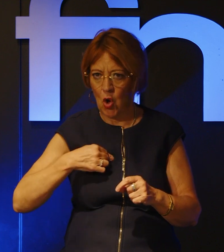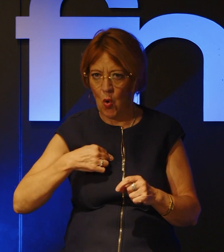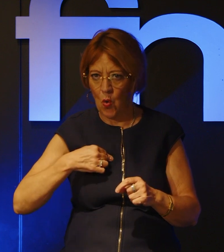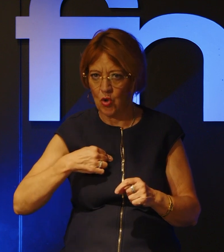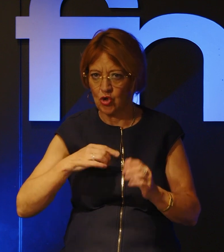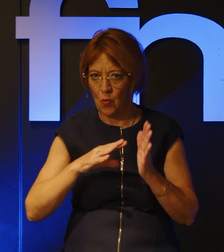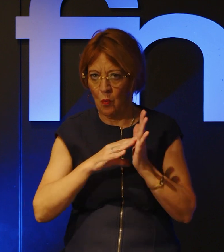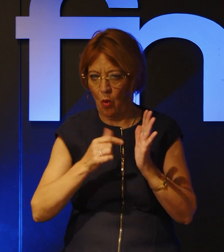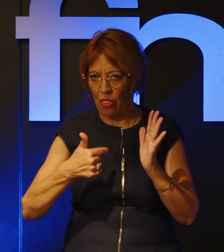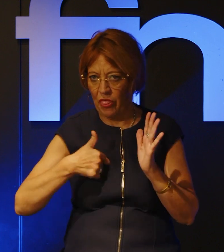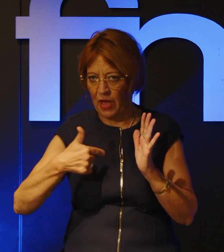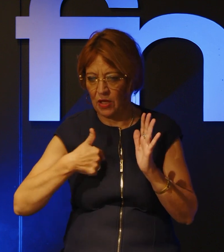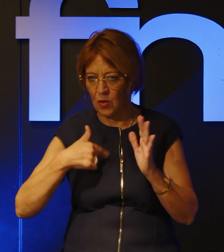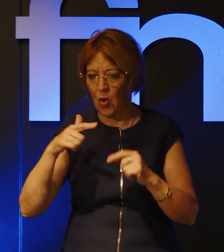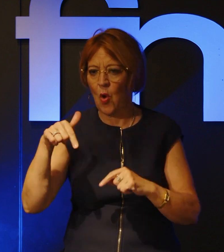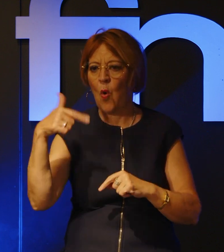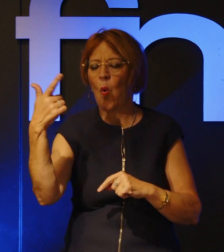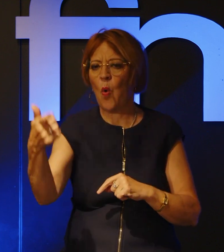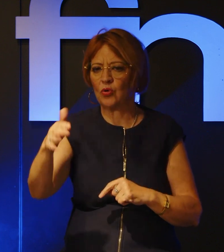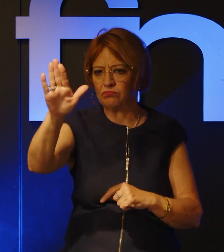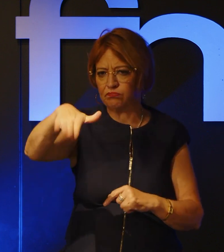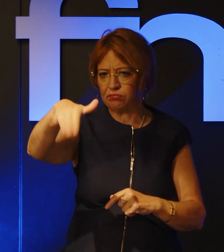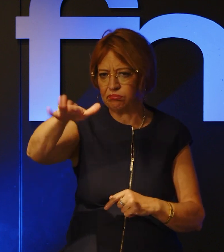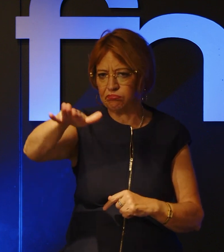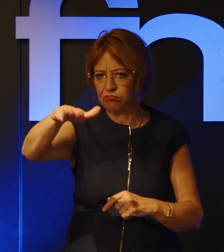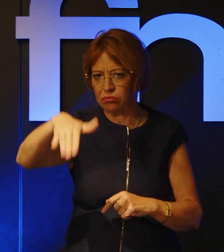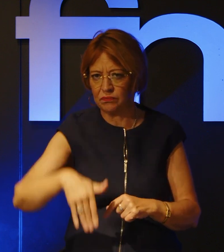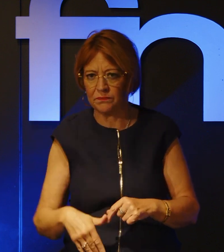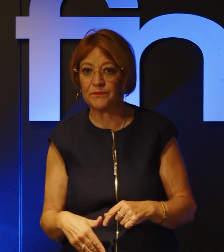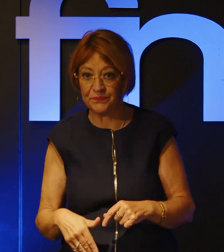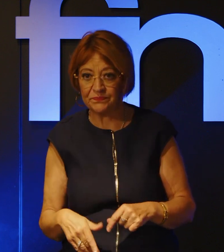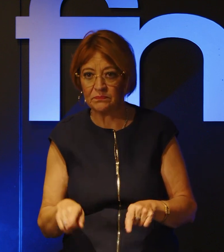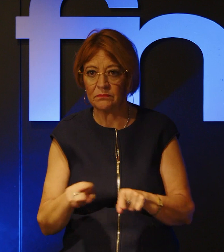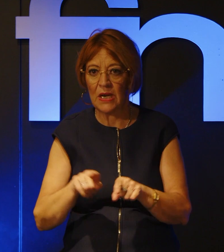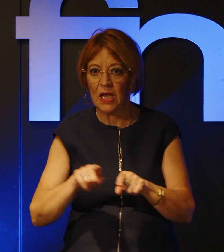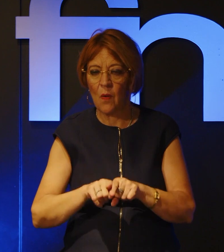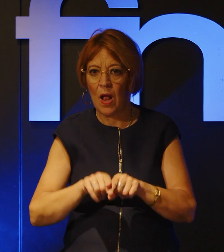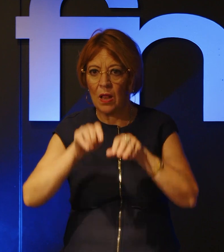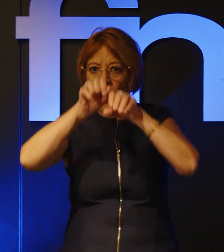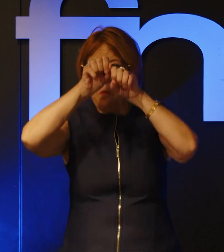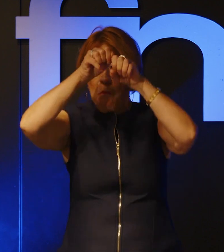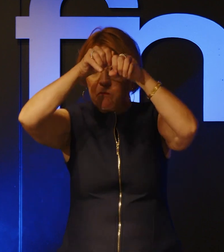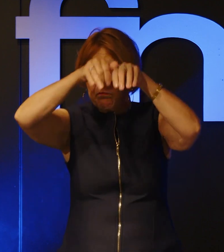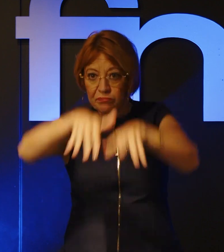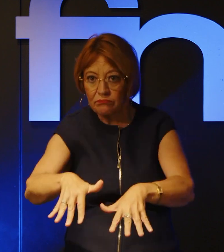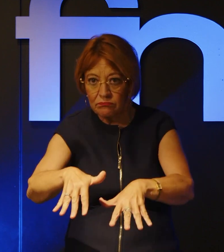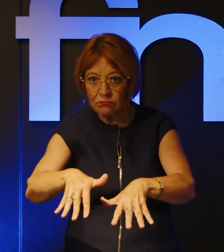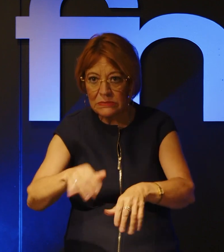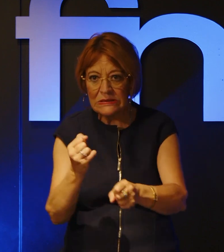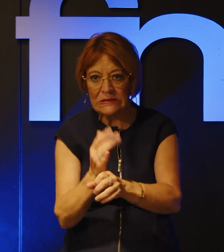norma e e o outro é minorizado portanto é a partir desta hierarquia que isto que isto funciona